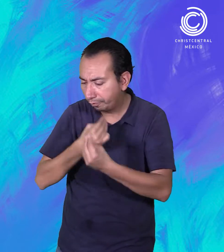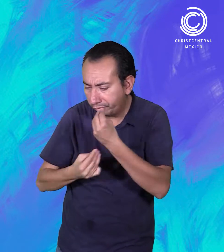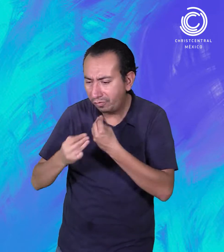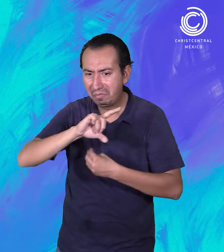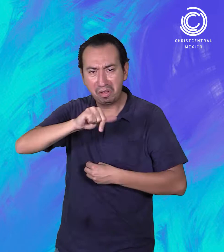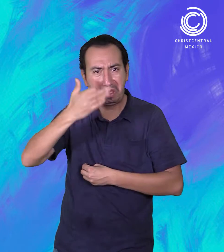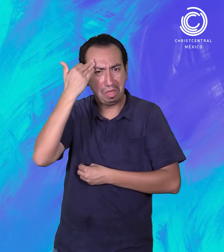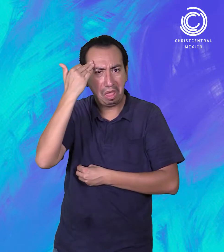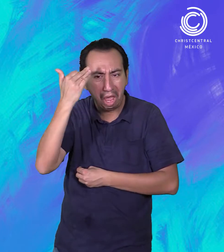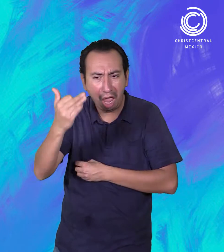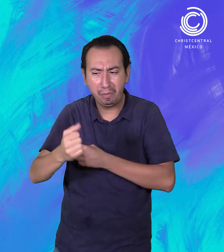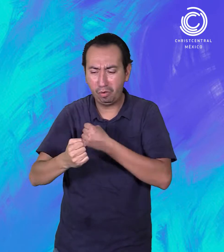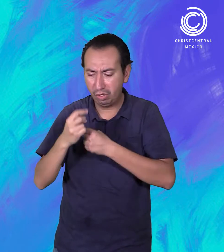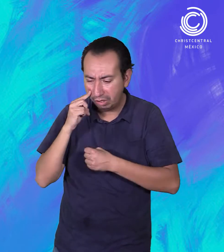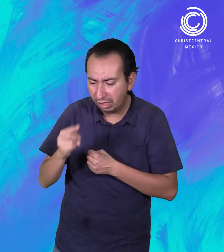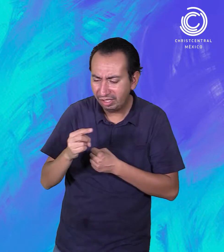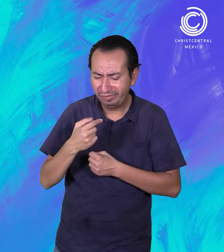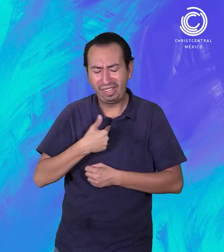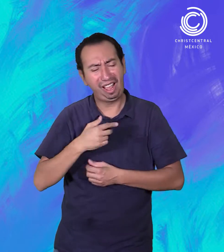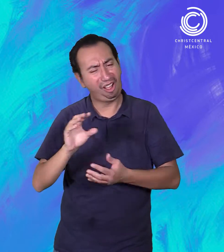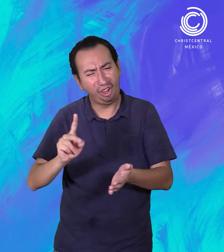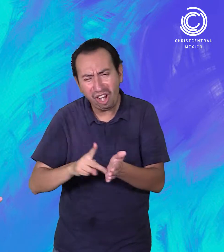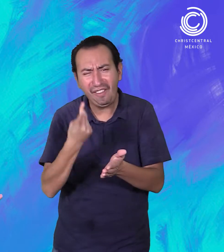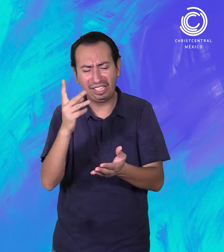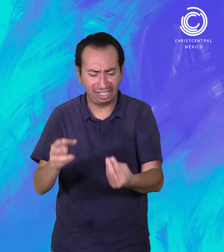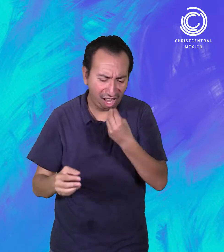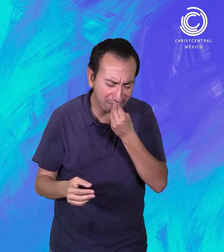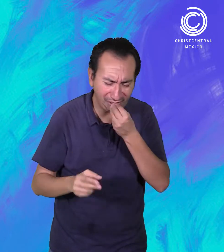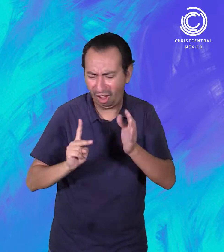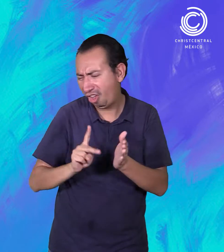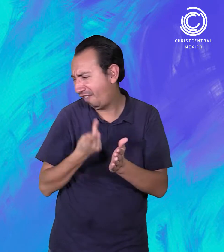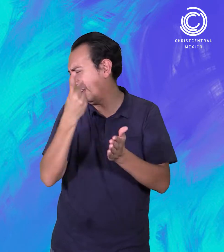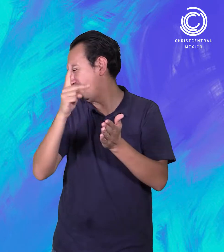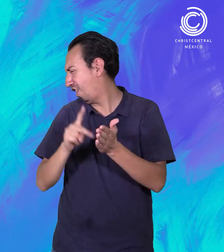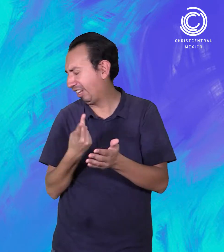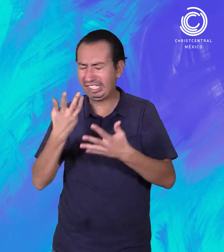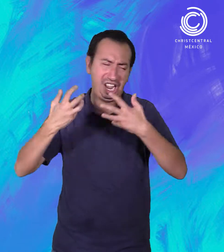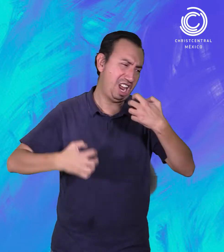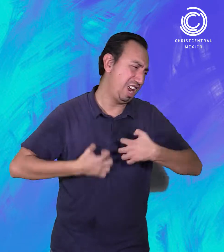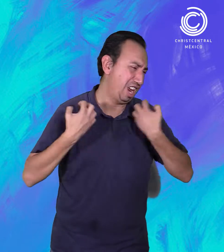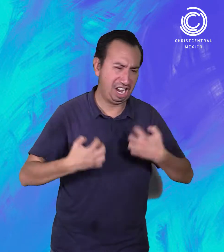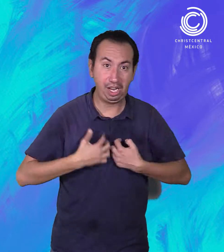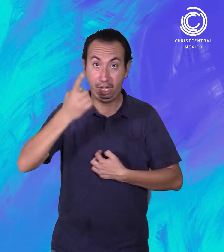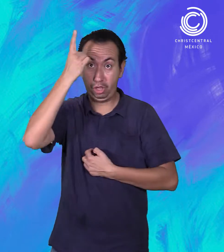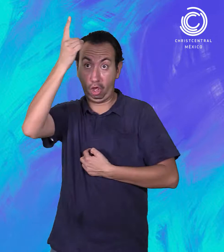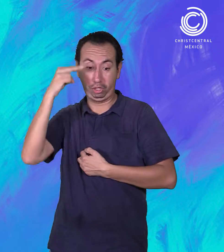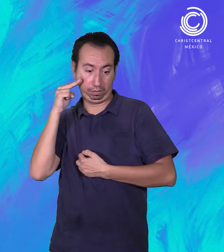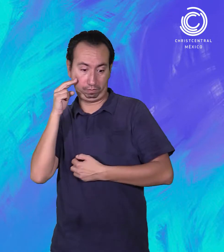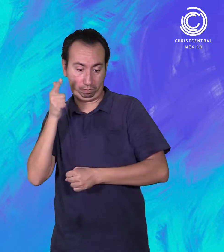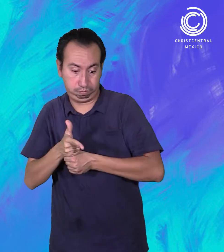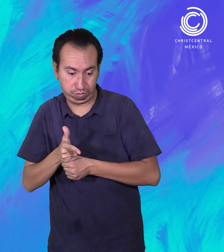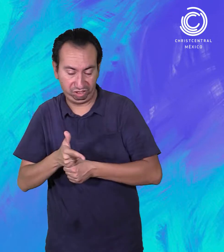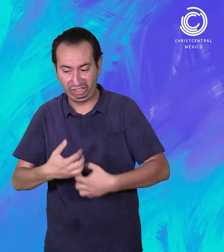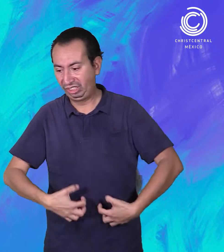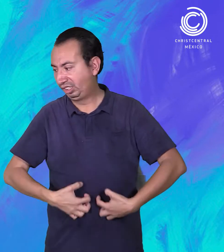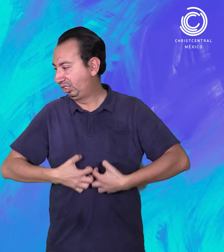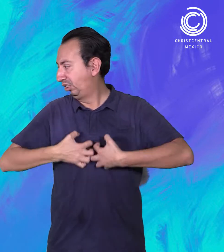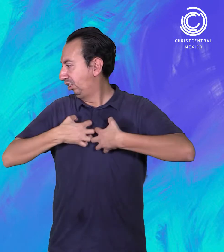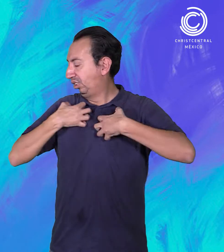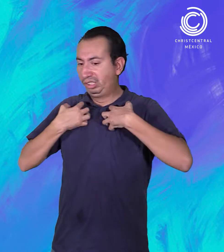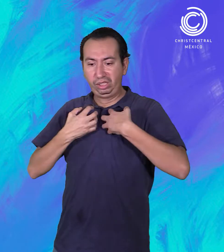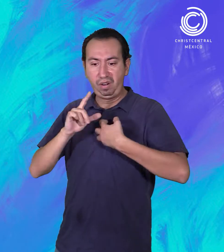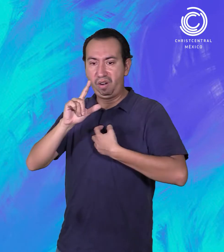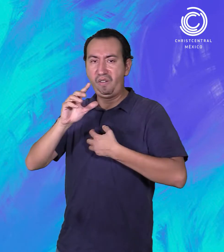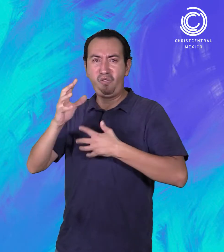Jehová, y lo oyó Jehová, y ardió su ira, y se encendió en ellos fuego de Jehová, y consumió uno de los extremos